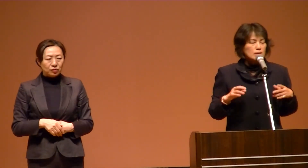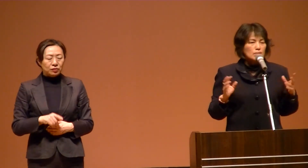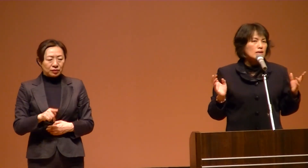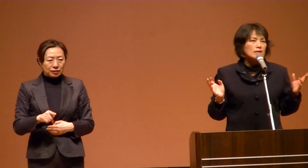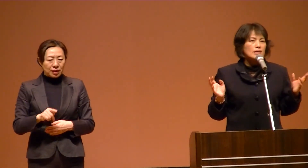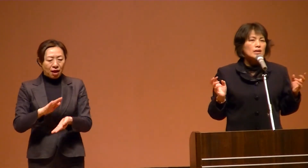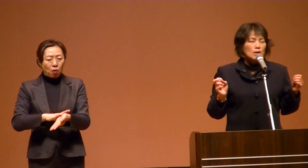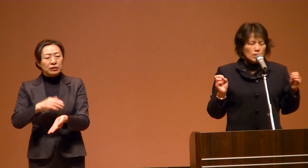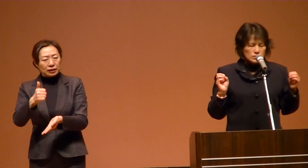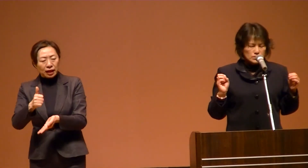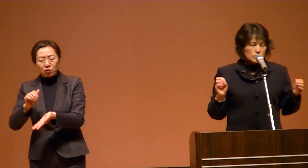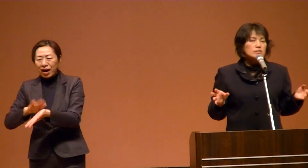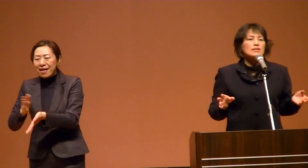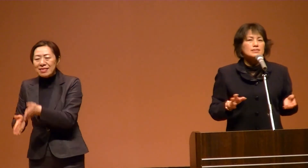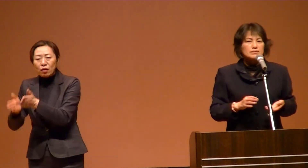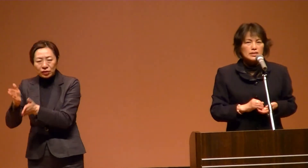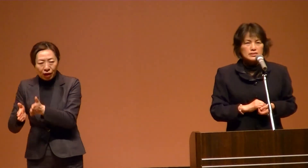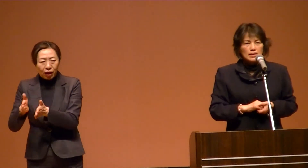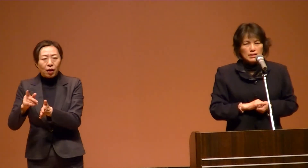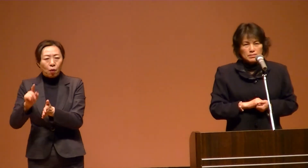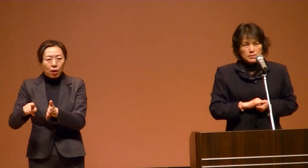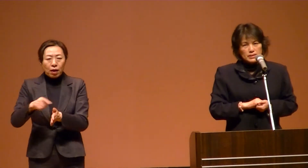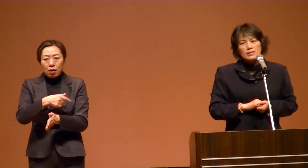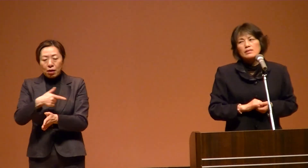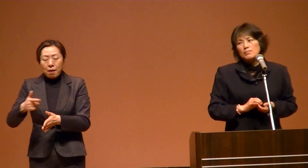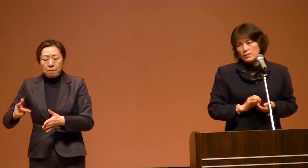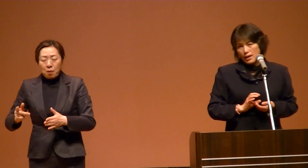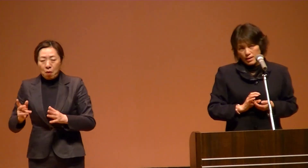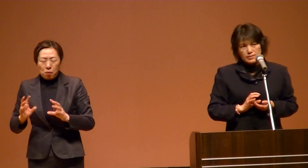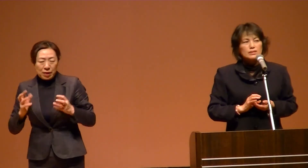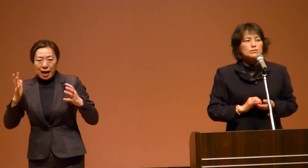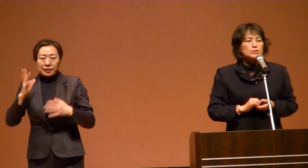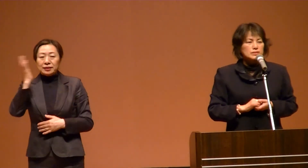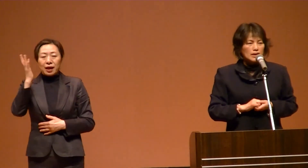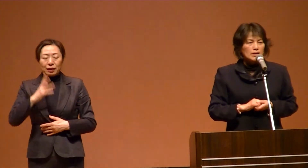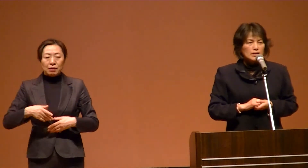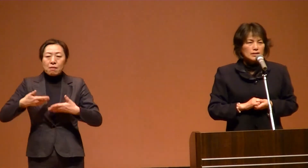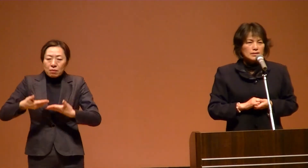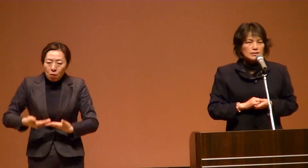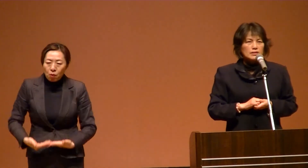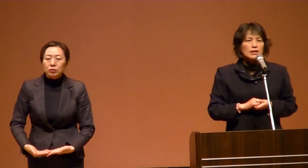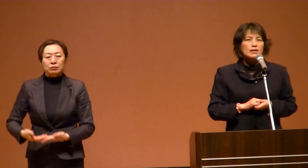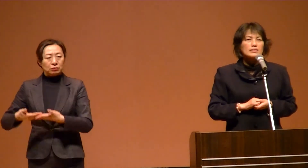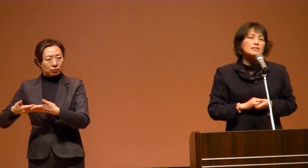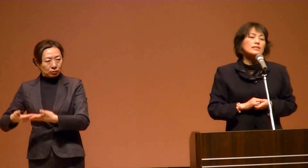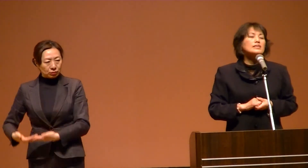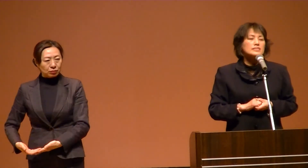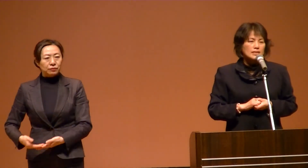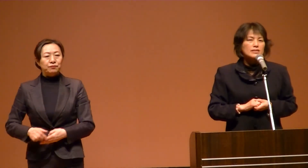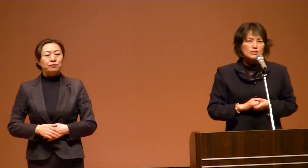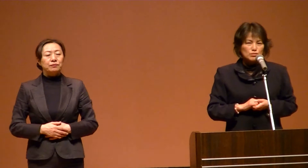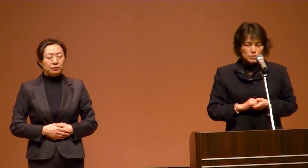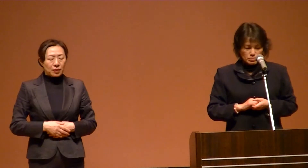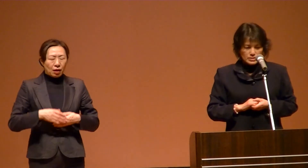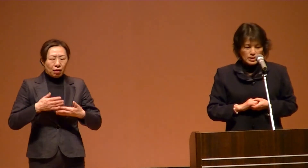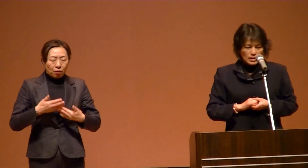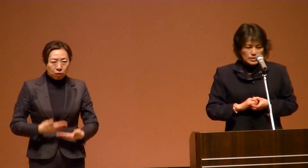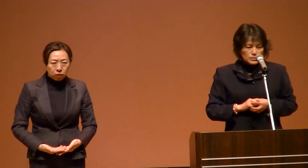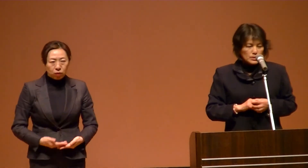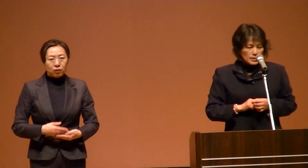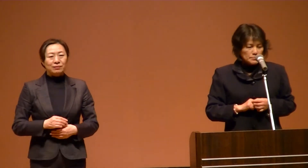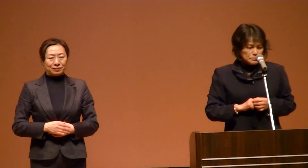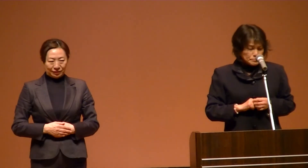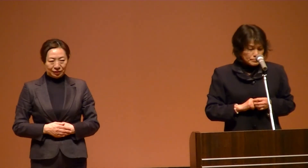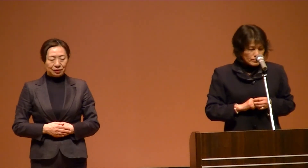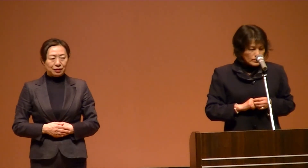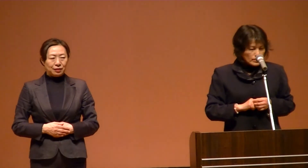も騒がない、本当に静寂でした。みんな多分あぜんとして、はあって感じだったんだと思います。